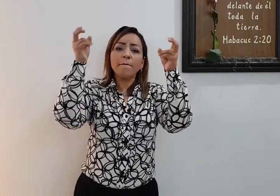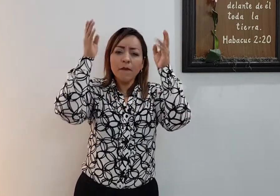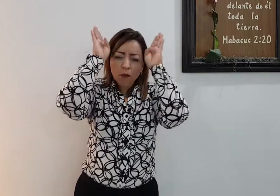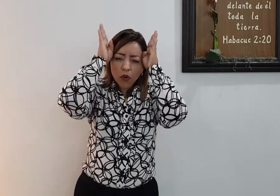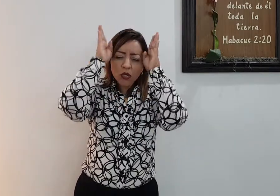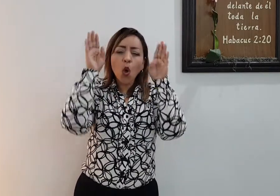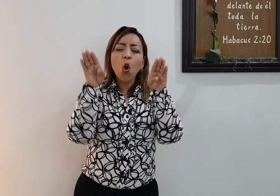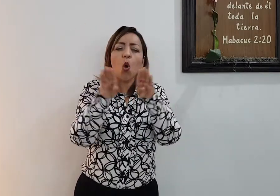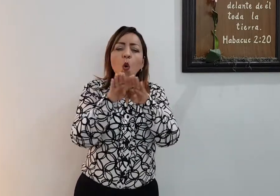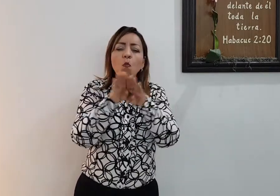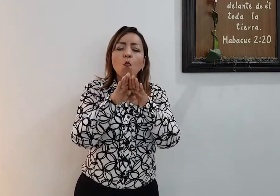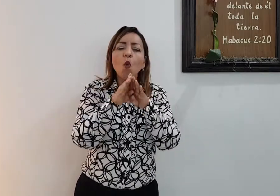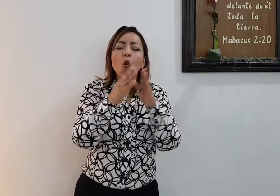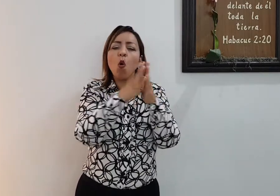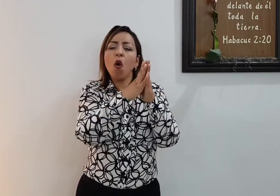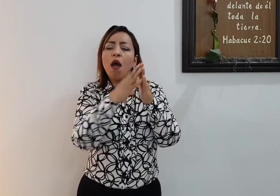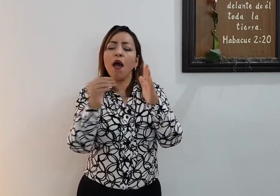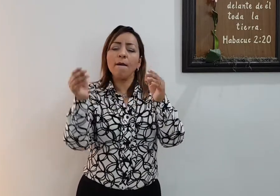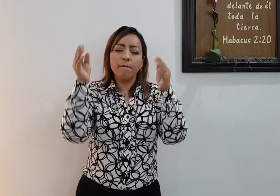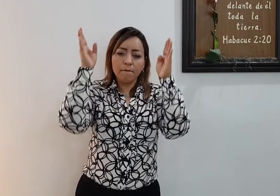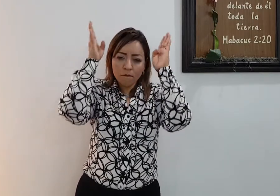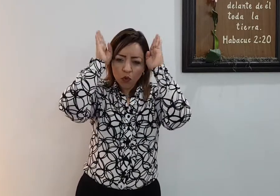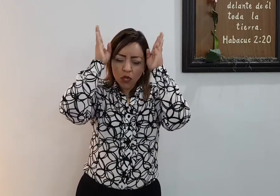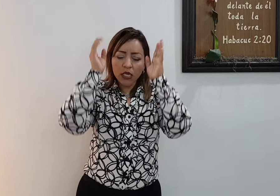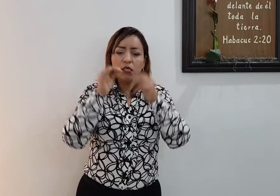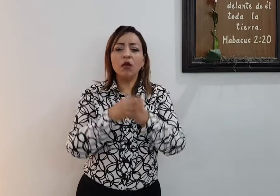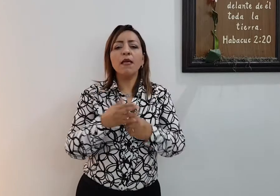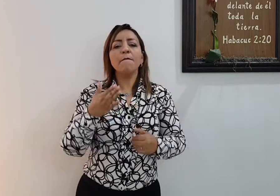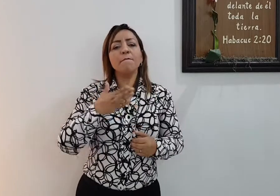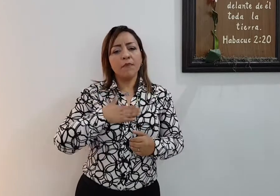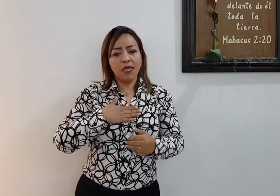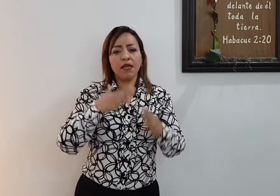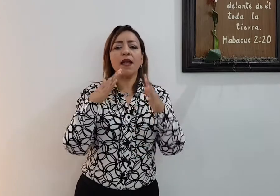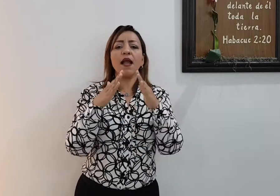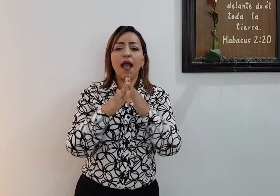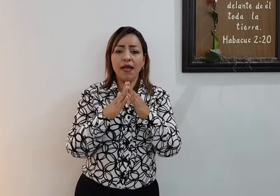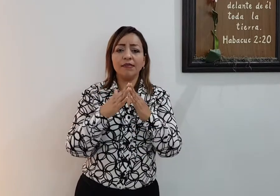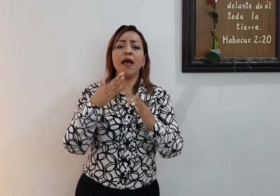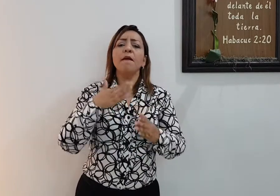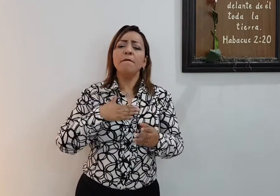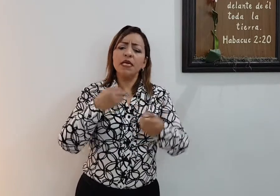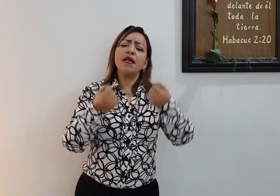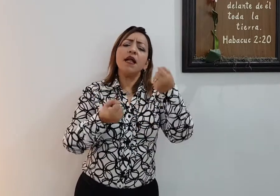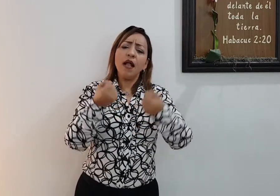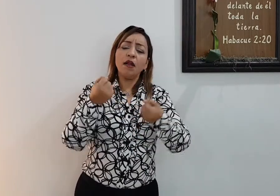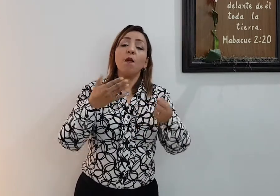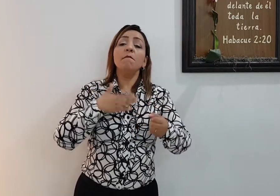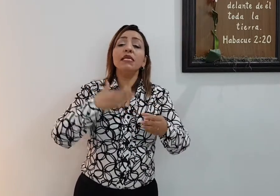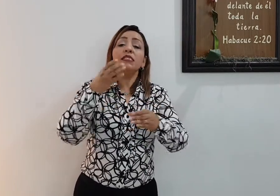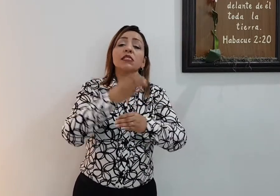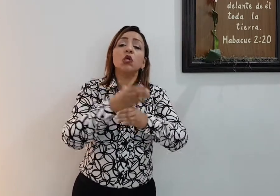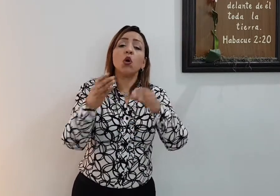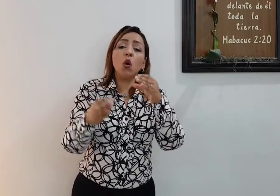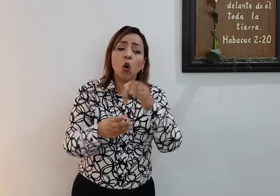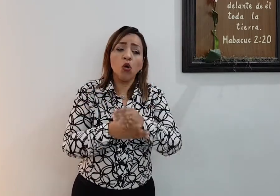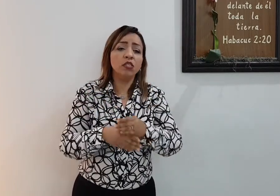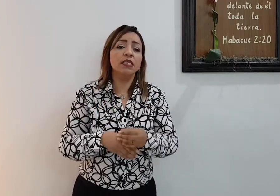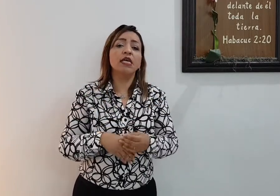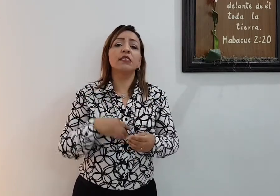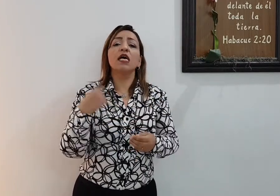ninguno decía ser suyo propio nada de los que poseían, sino que los que tenían bienes los repartían a cada uno según la necesidad. Y